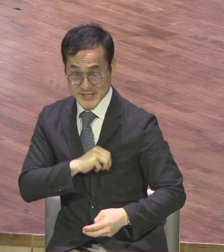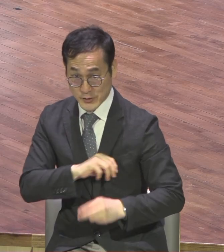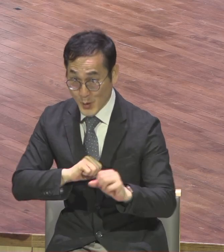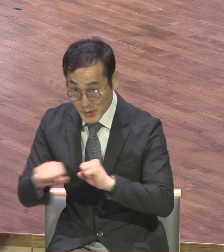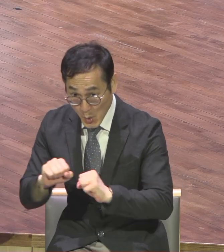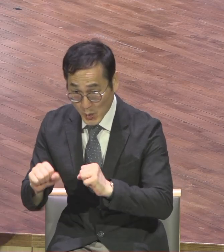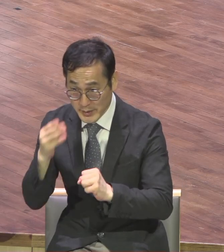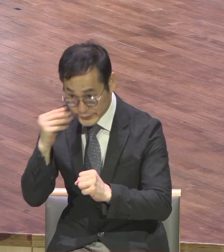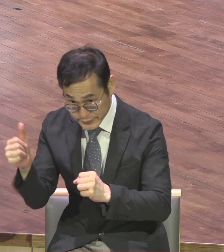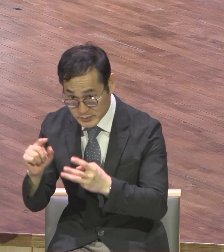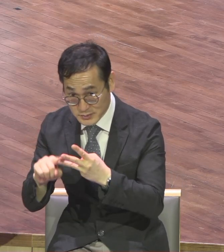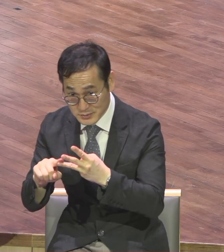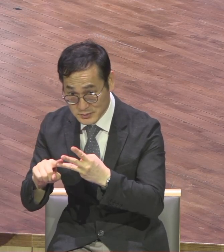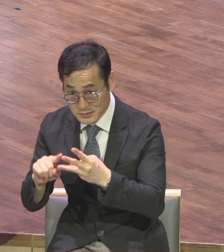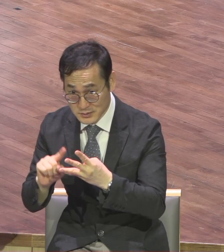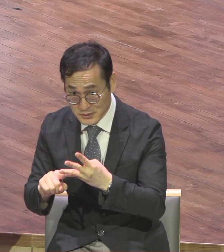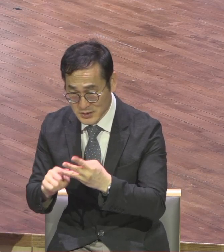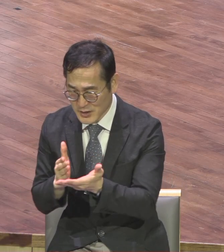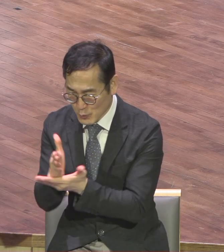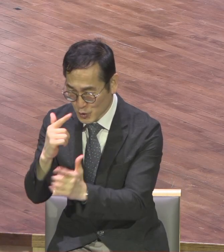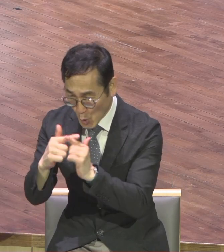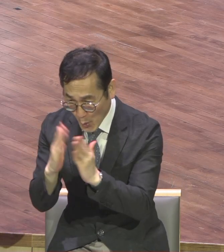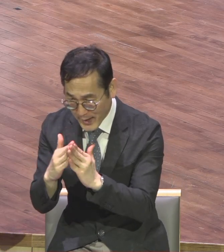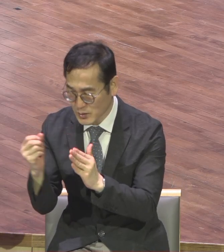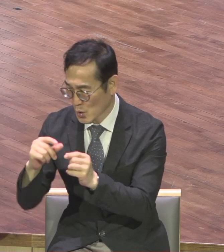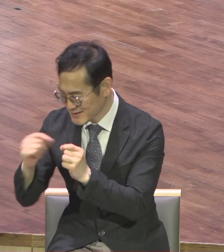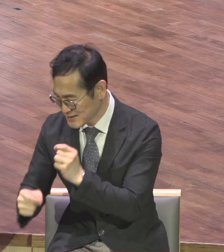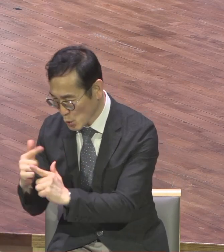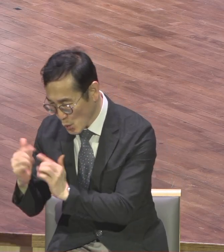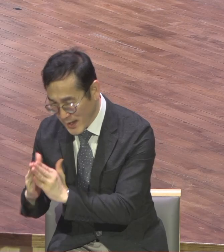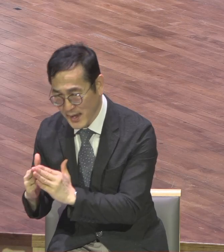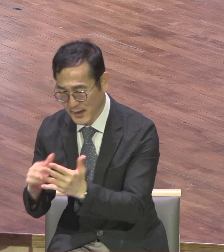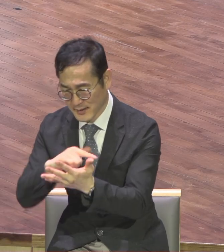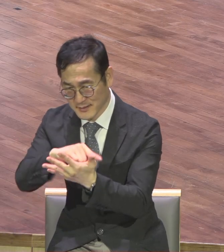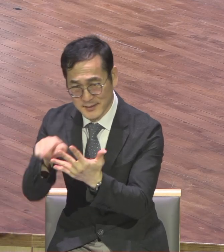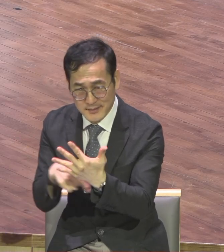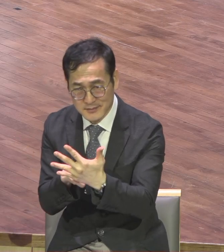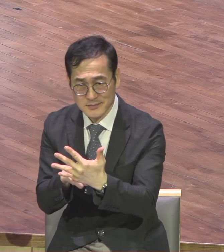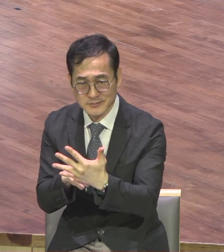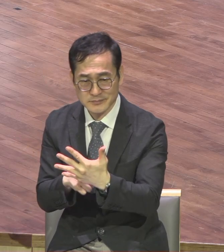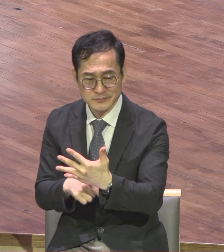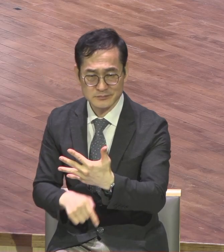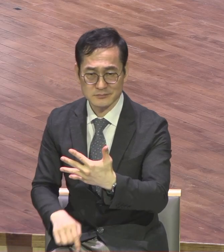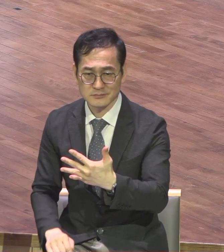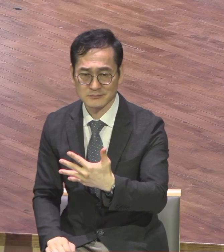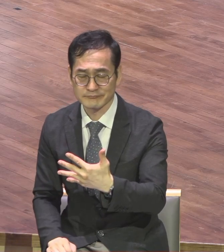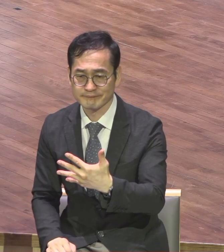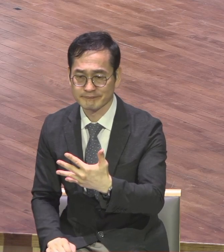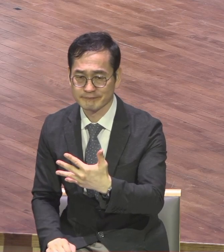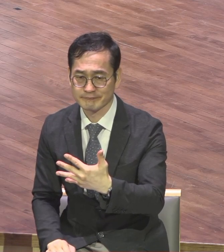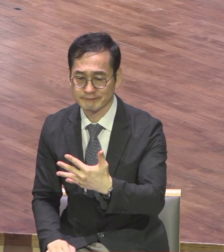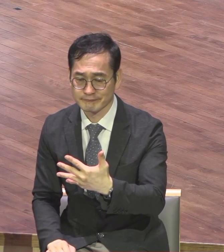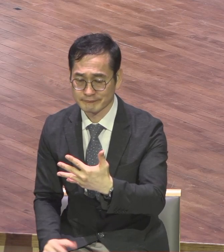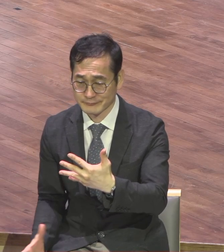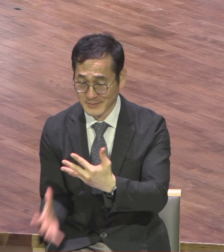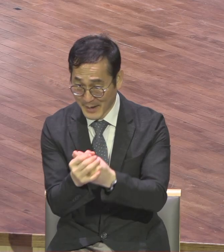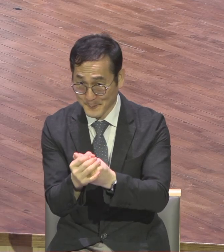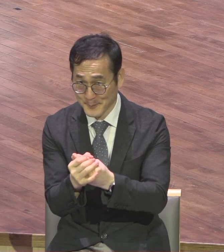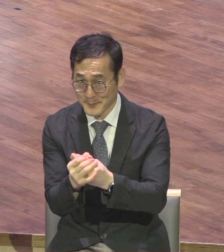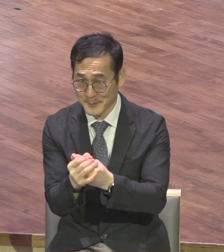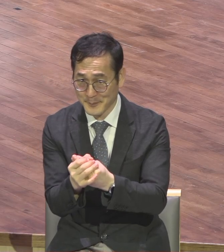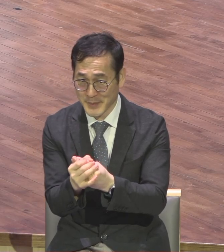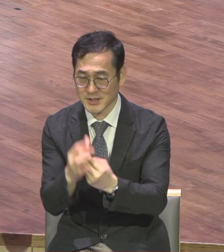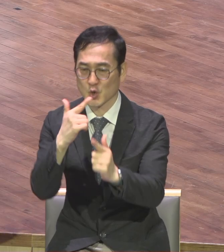세워지느냐, 얼마나 전문교회들이 세워지고 지교회가 세워지고 그것이 지교회 당으로 확산되느냐.